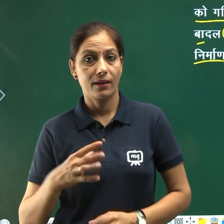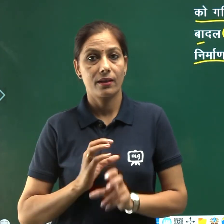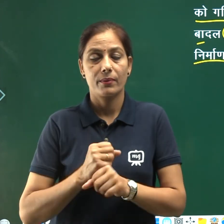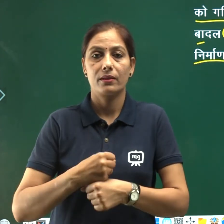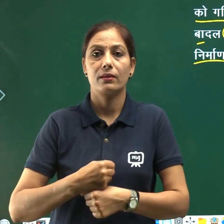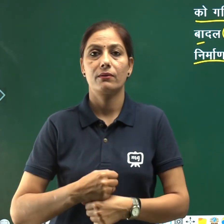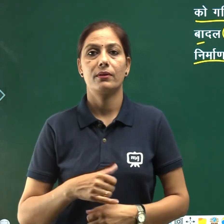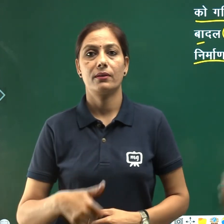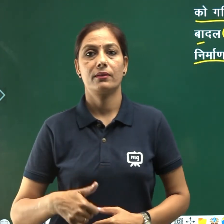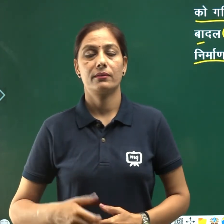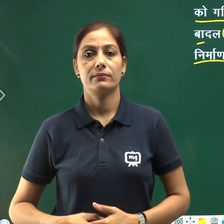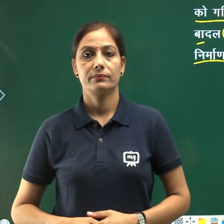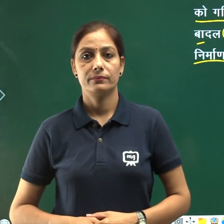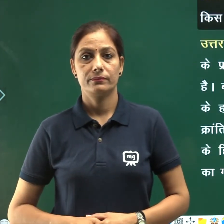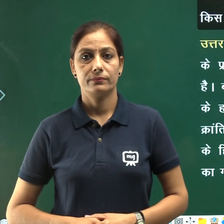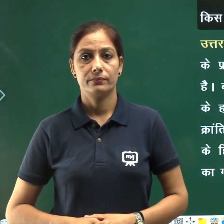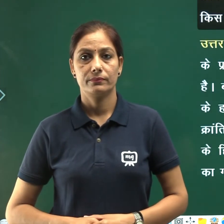हैं।